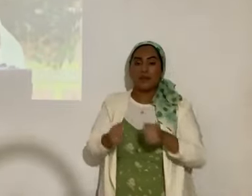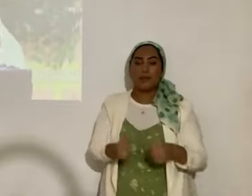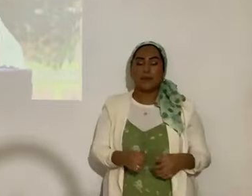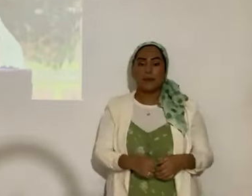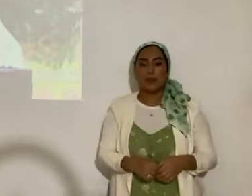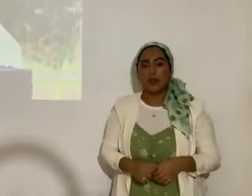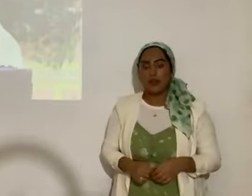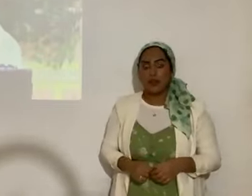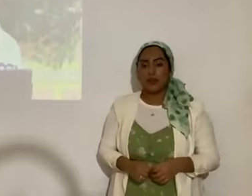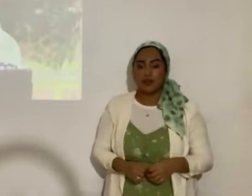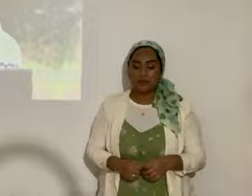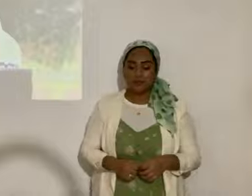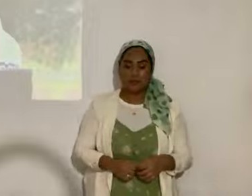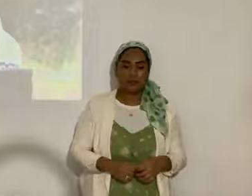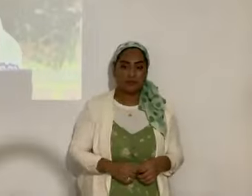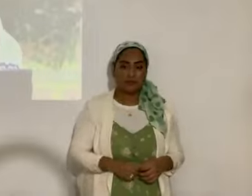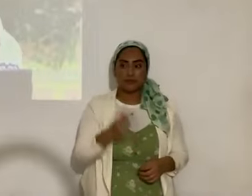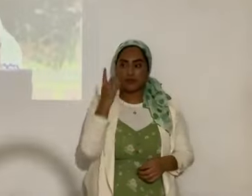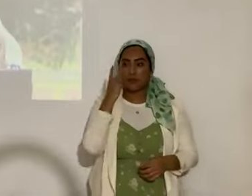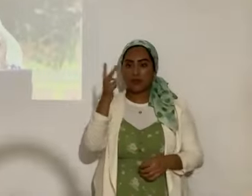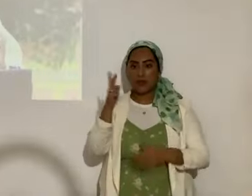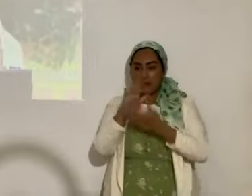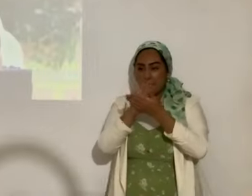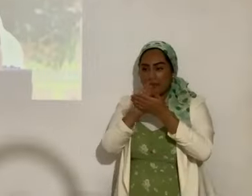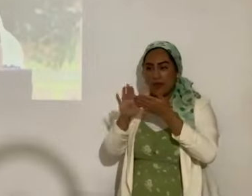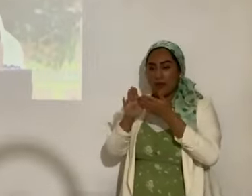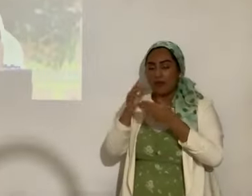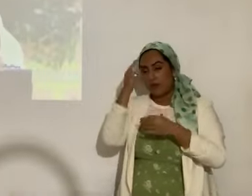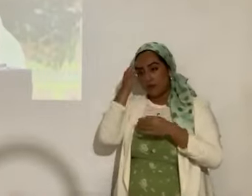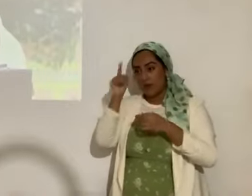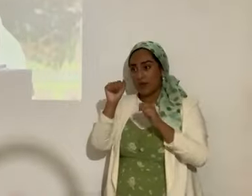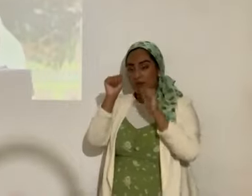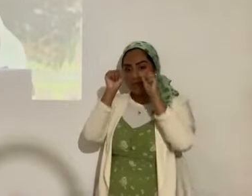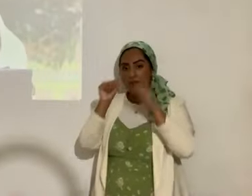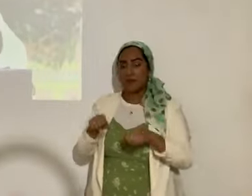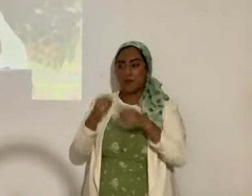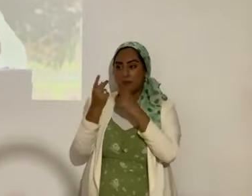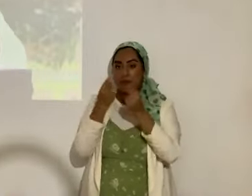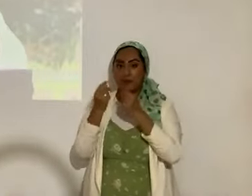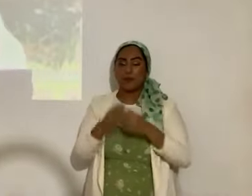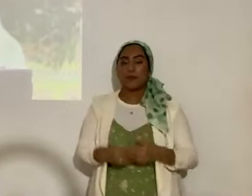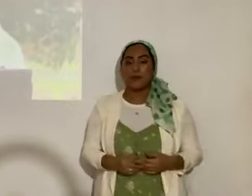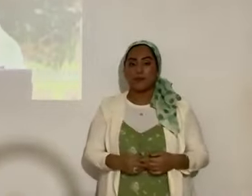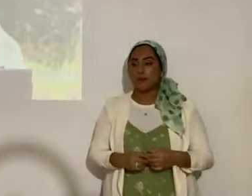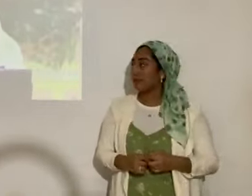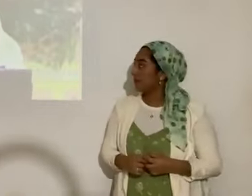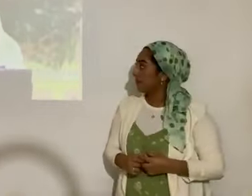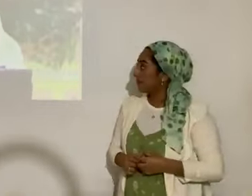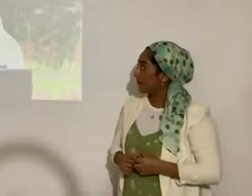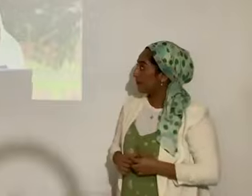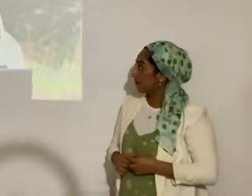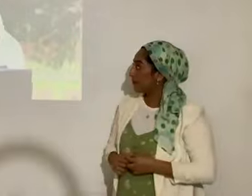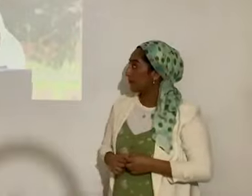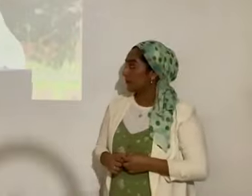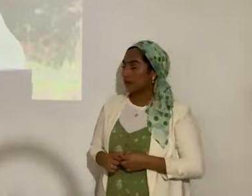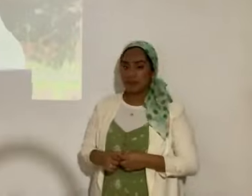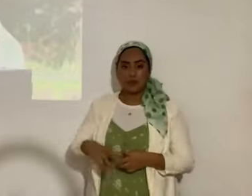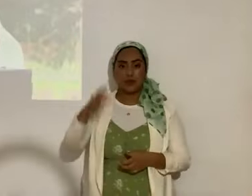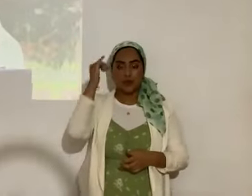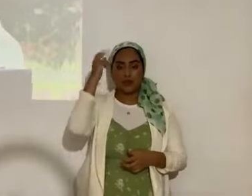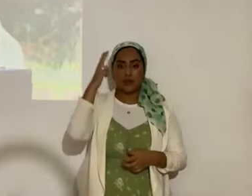una precisión una Perdón una percepción precisa para poder hacer su función tomar sus presas la naturaleza